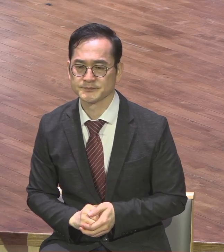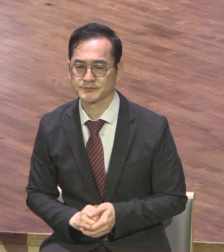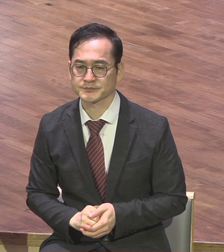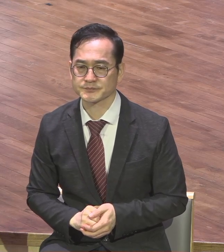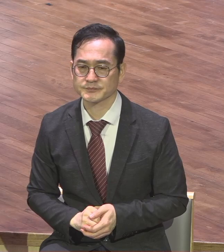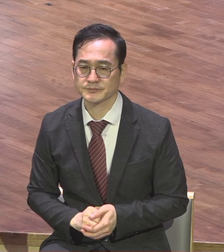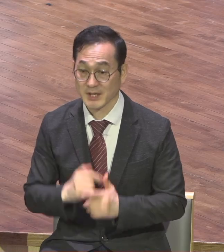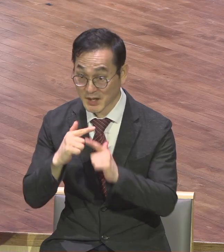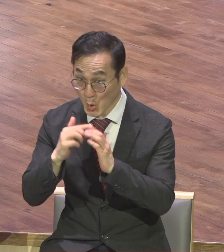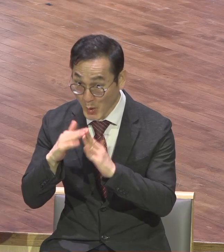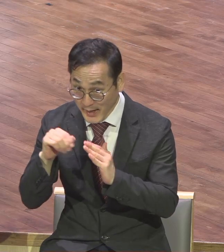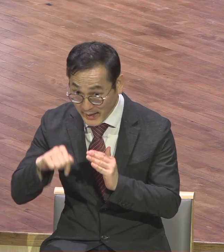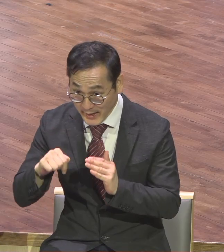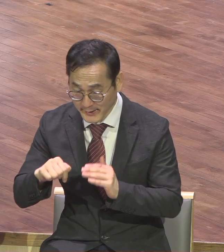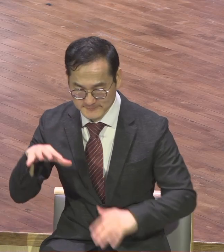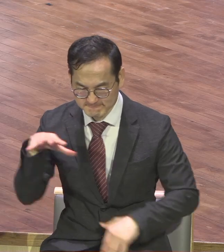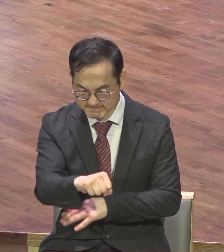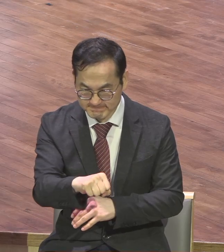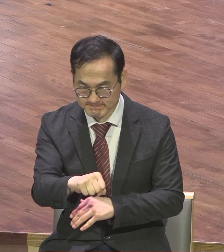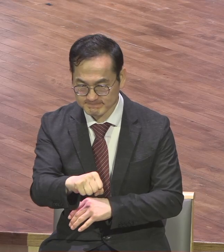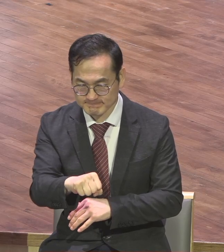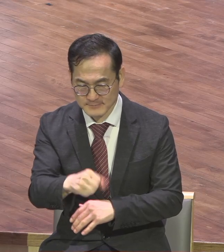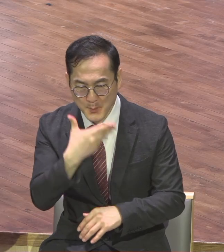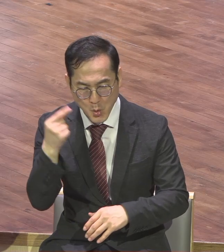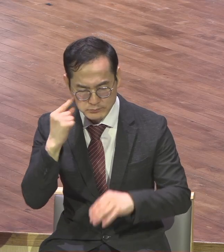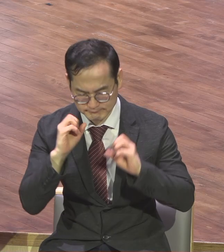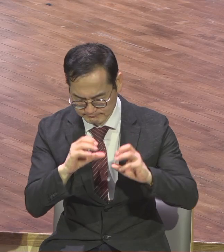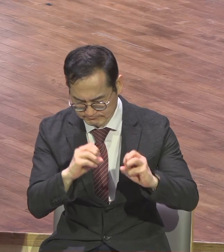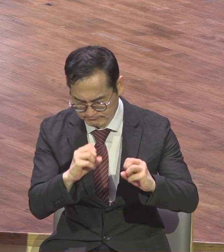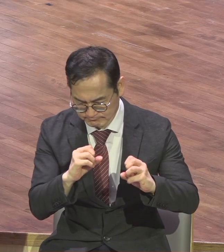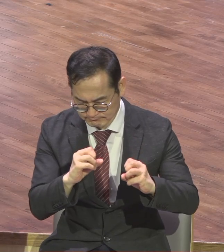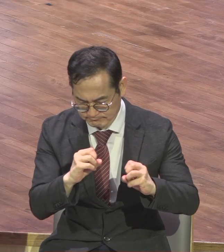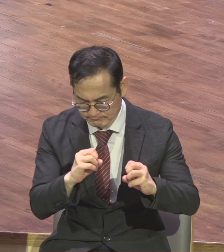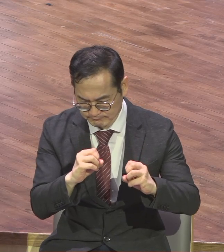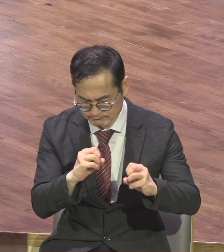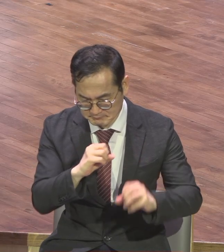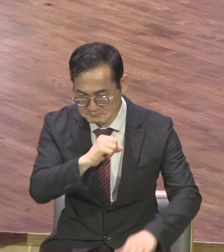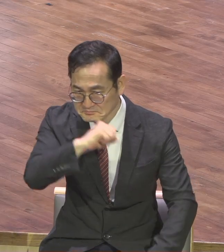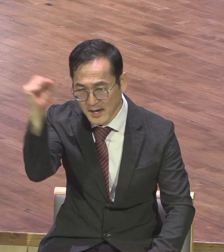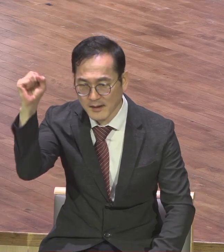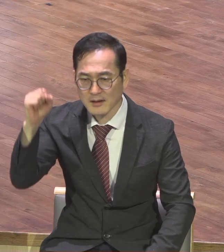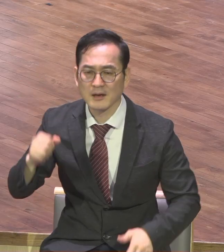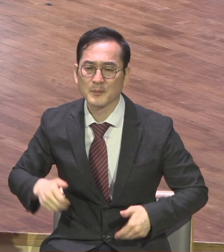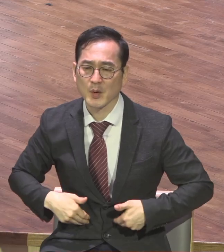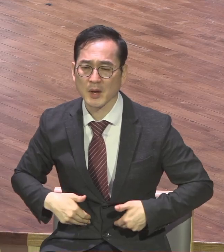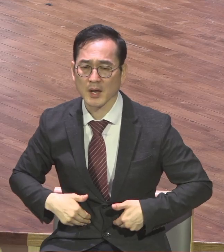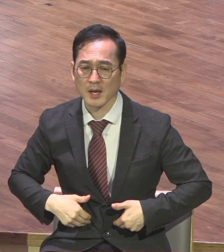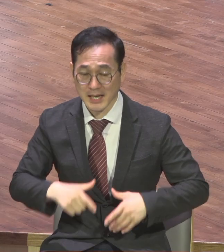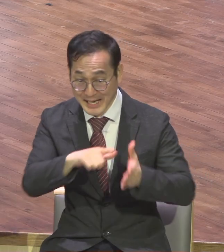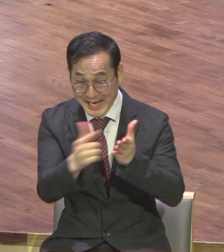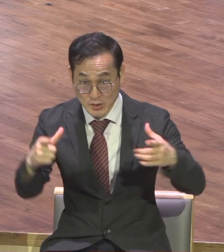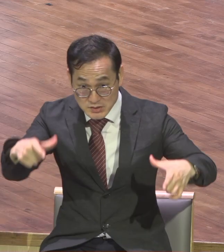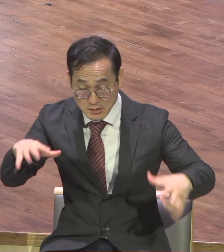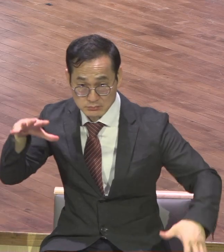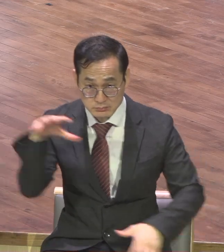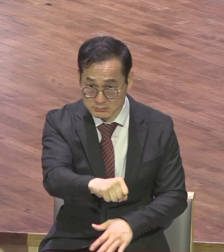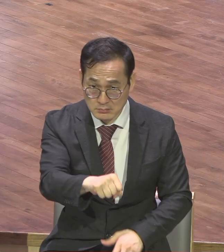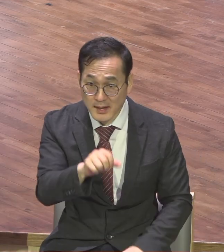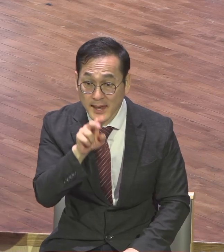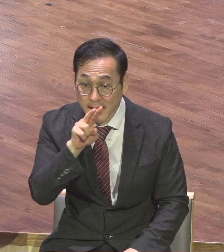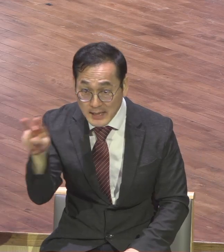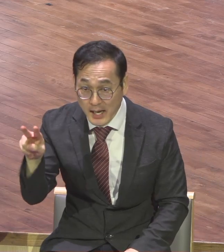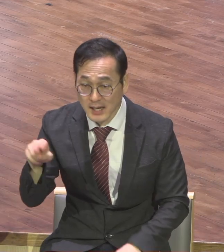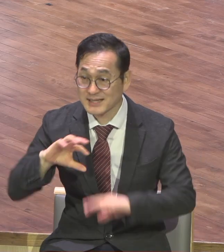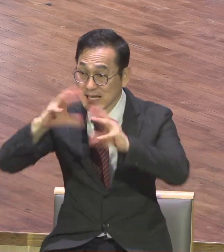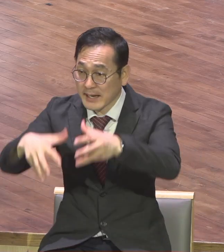이 교회가 그렇게 될 줄로 믿습니다. 그리고 이 강석으로 장악해야 돼. 강석으로 장악 못하고 무슨 세계복음화 합니까?